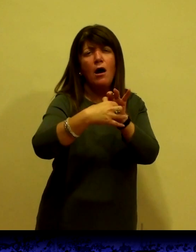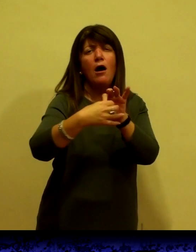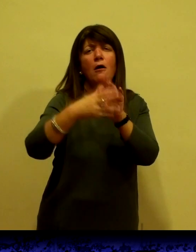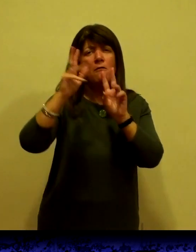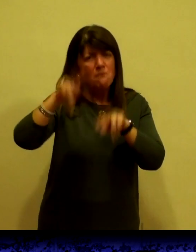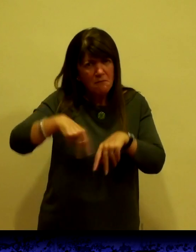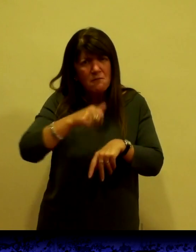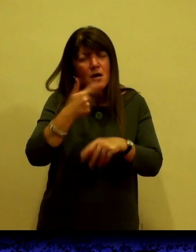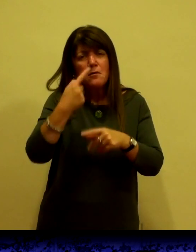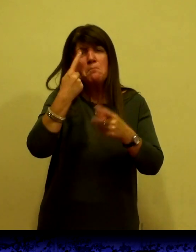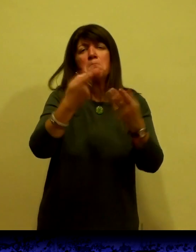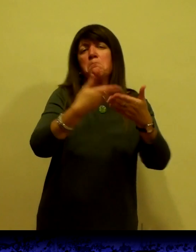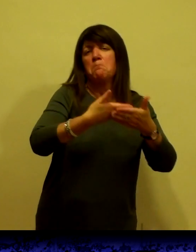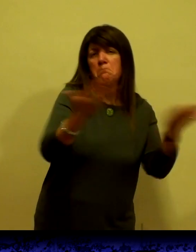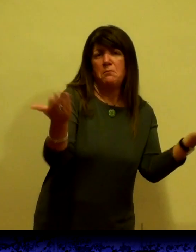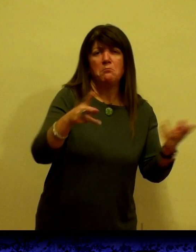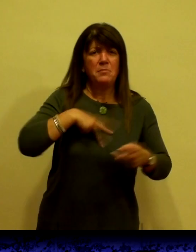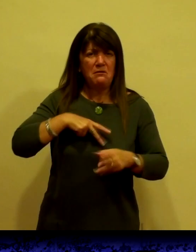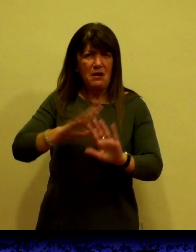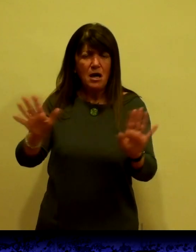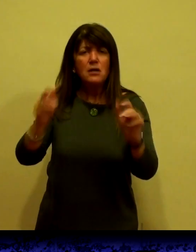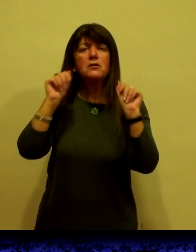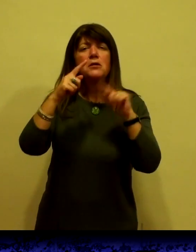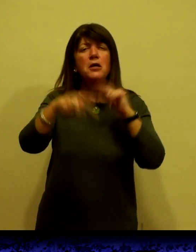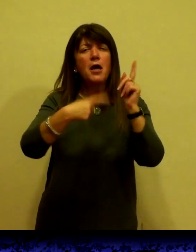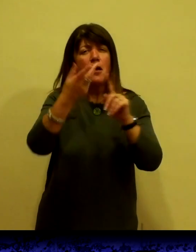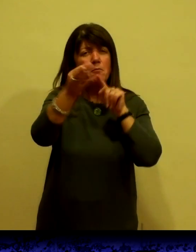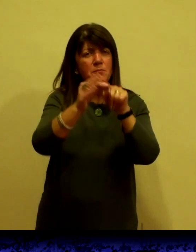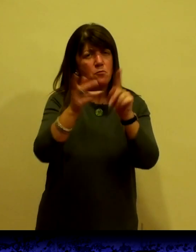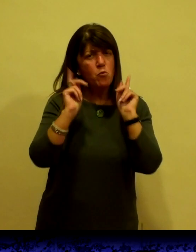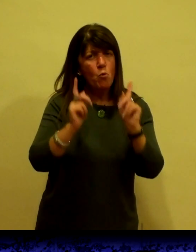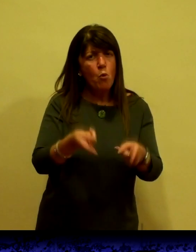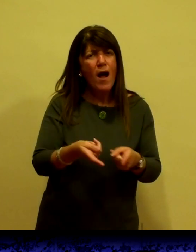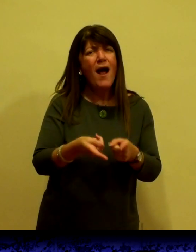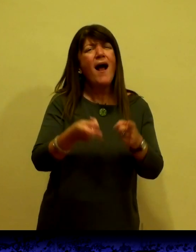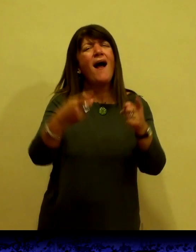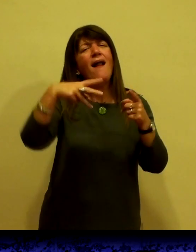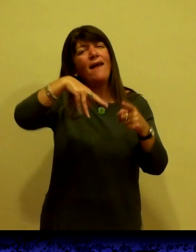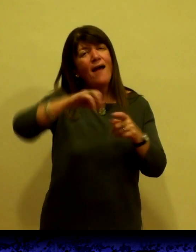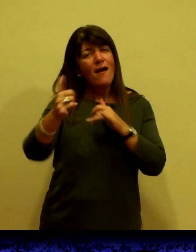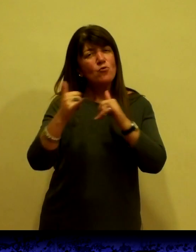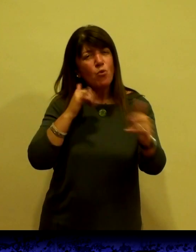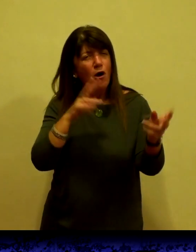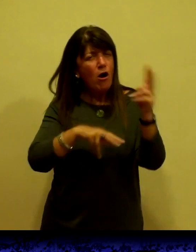di capire come si può fare network, l'importanza che ha.